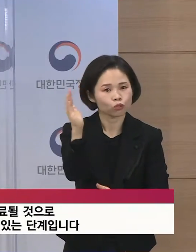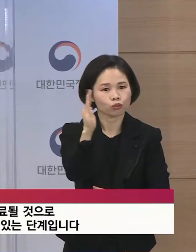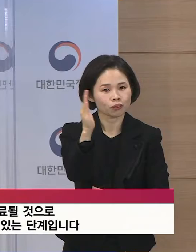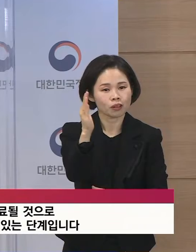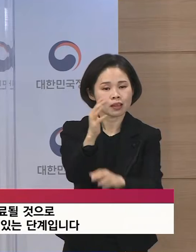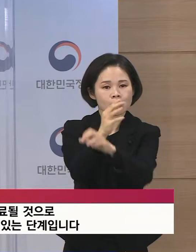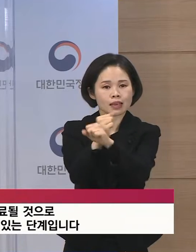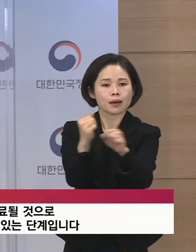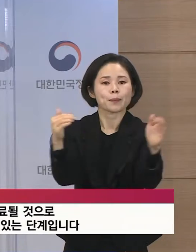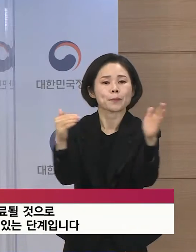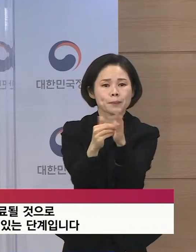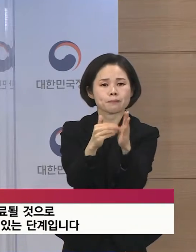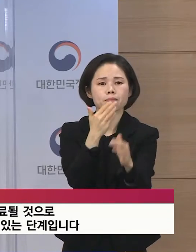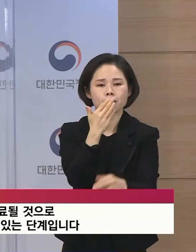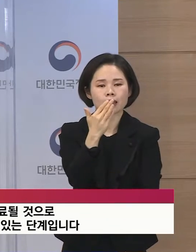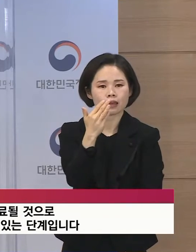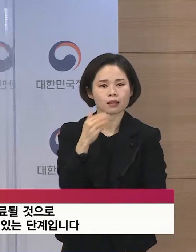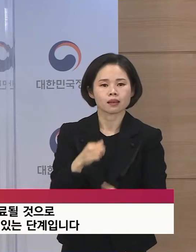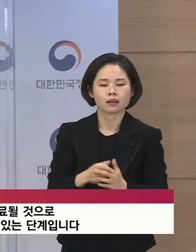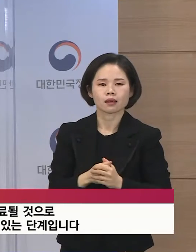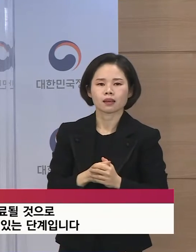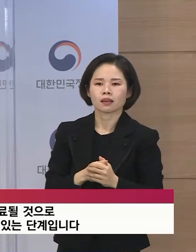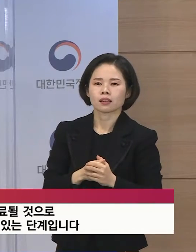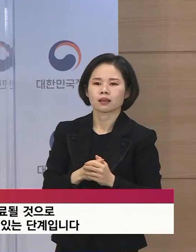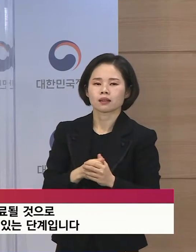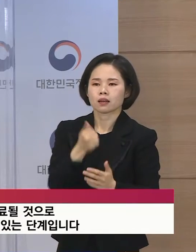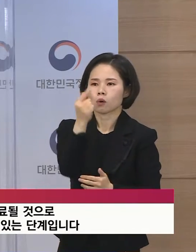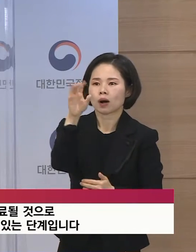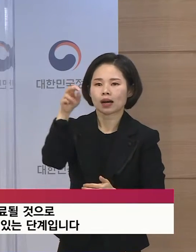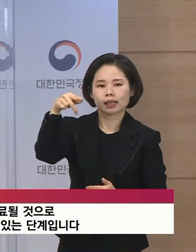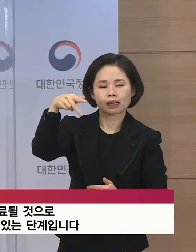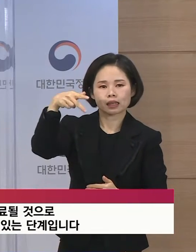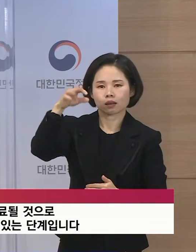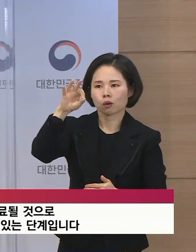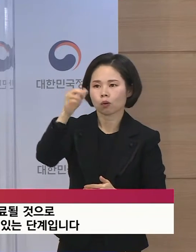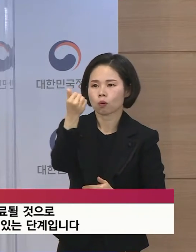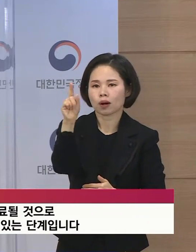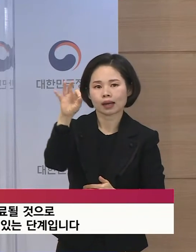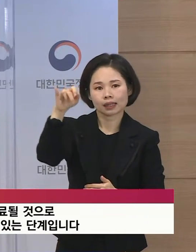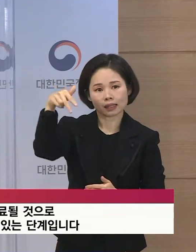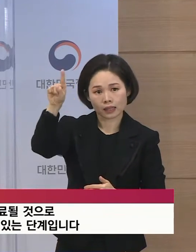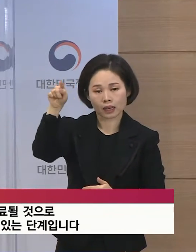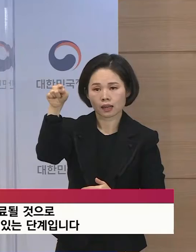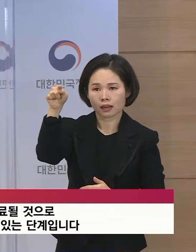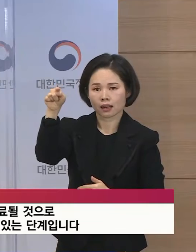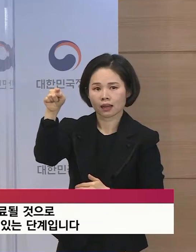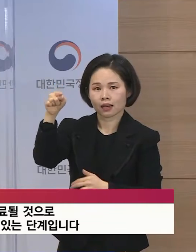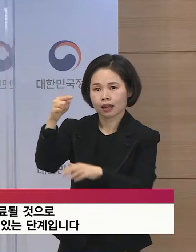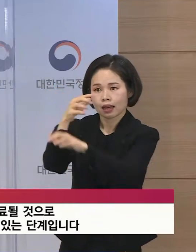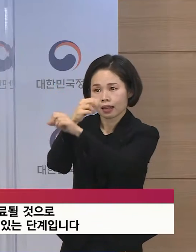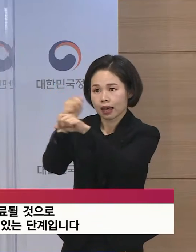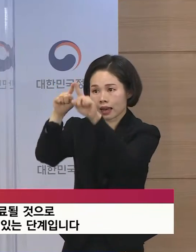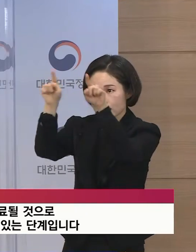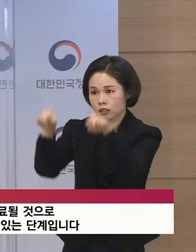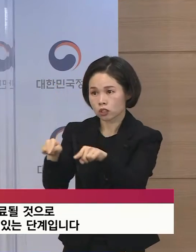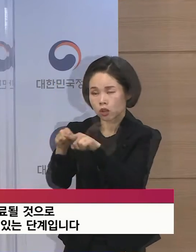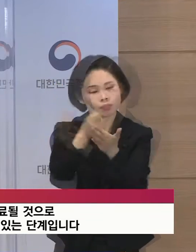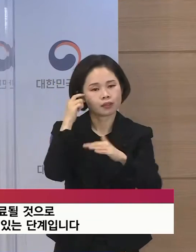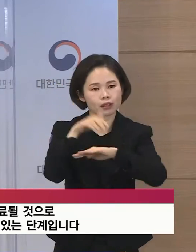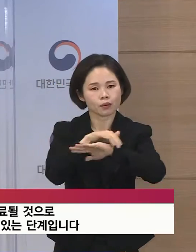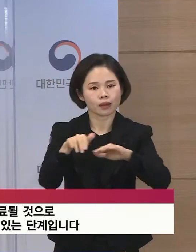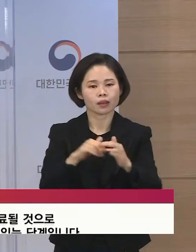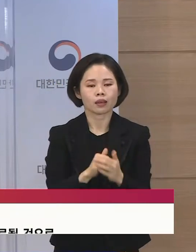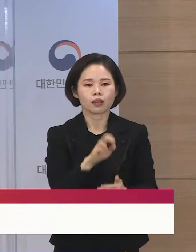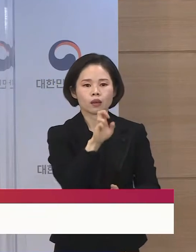계약이 완료될 걸로 보이고 화이자 기아 수도 최종 그 검토하고 있는 법률 검토를 하고 있는 단계입니다